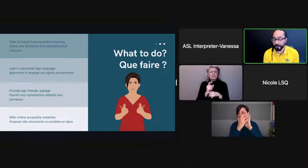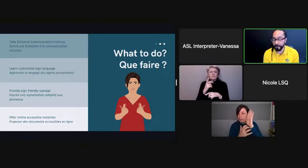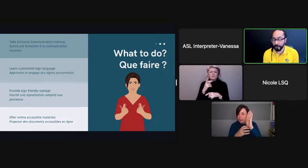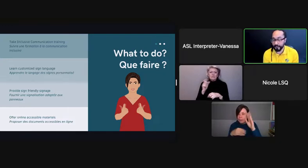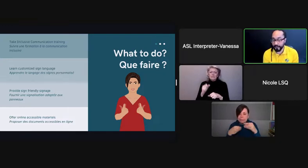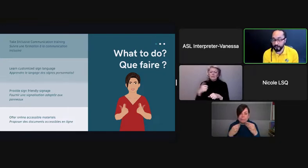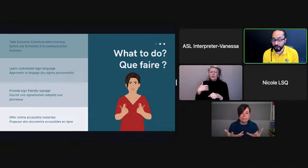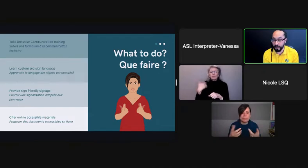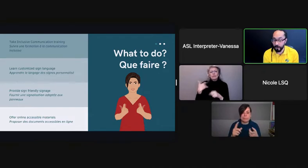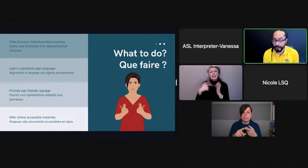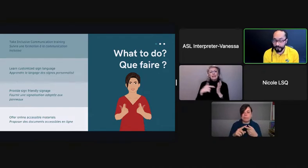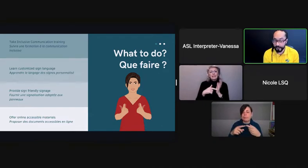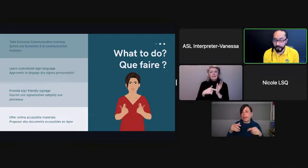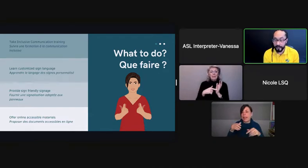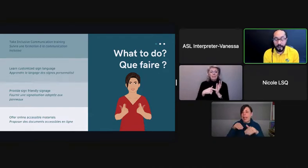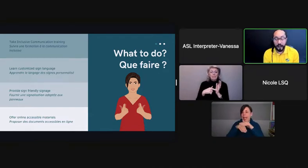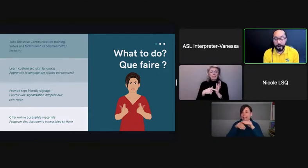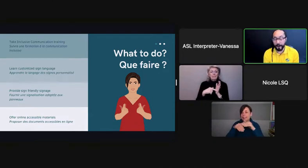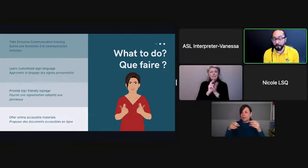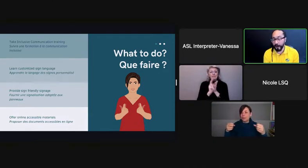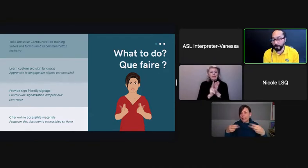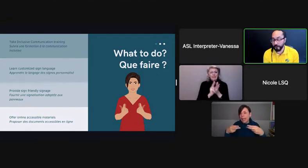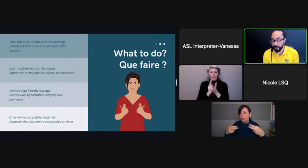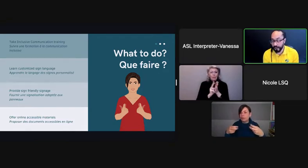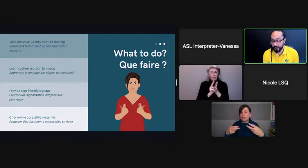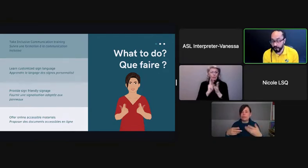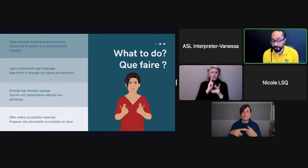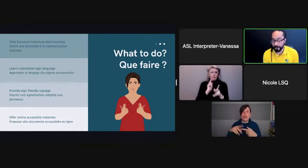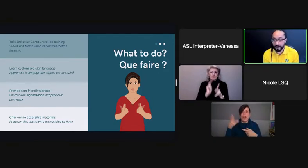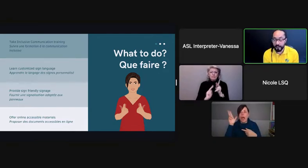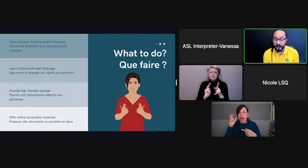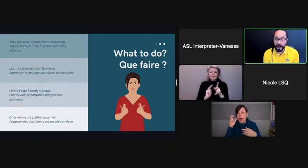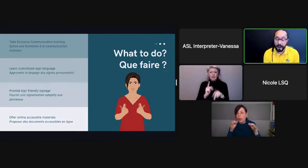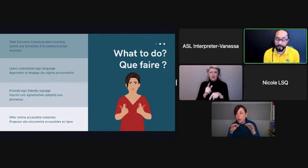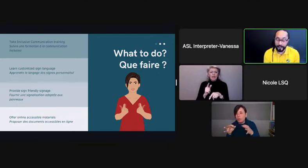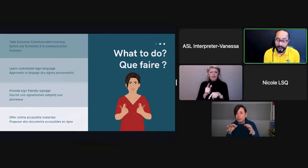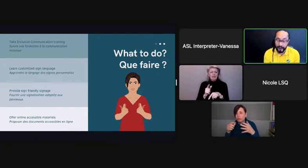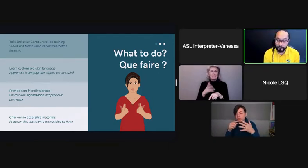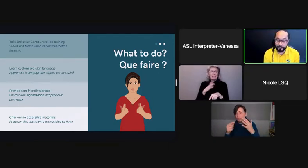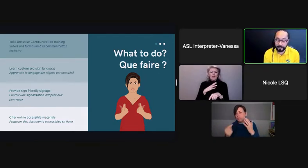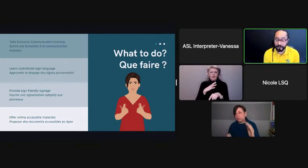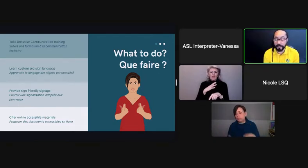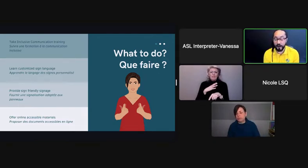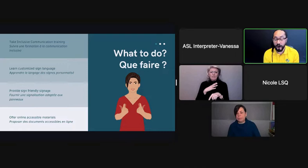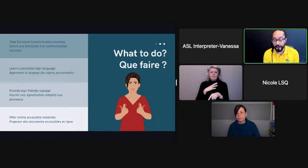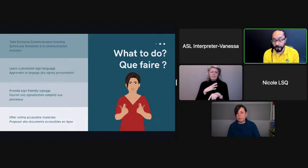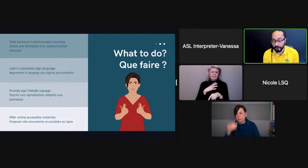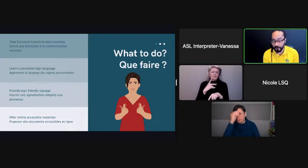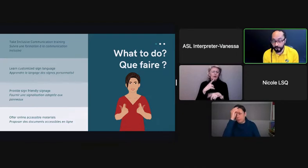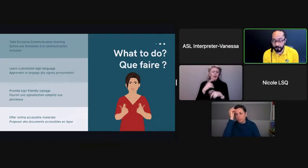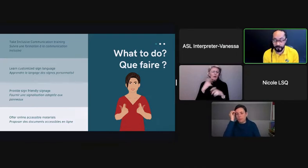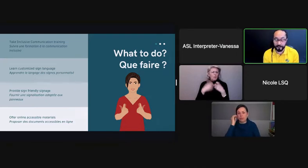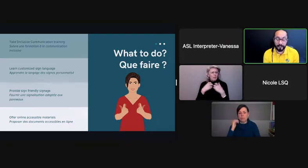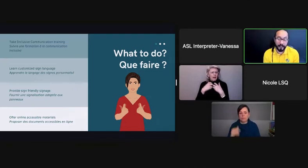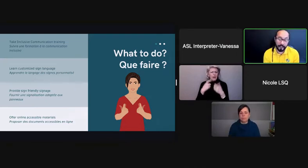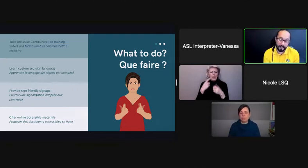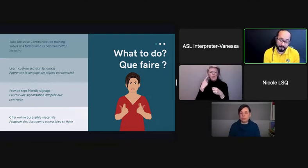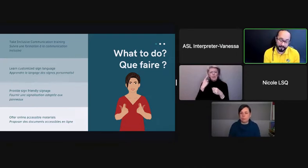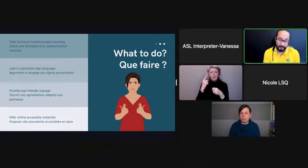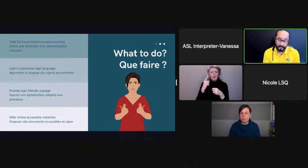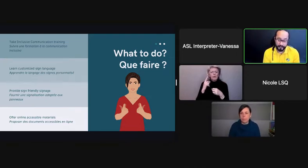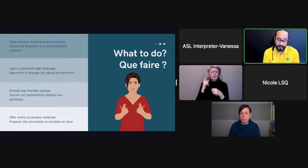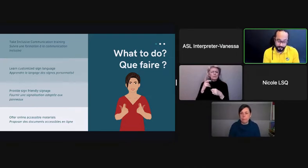Par exemple, des vidéos pour des gens qui auraient des difficultés au niveau de la